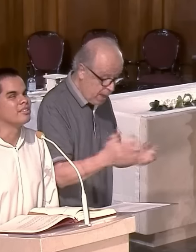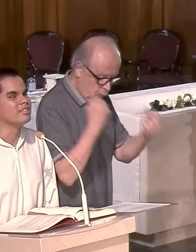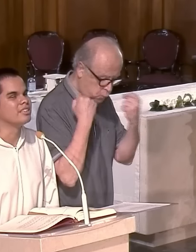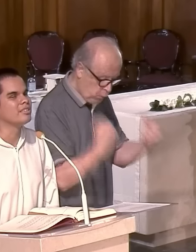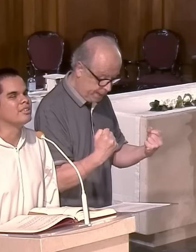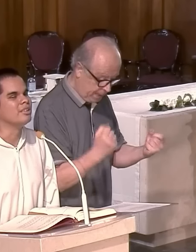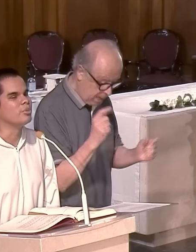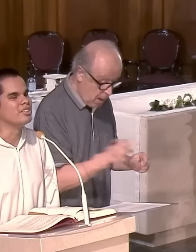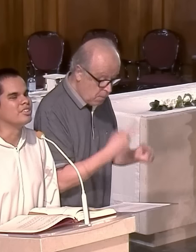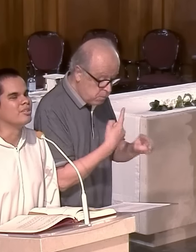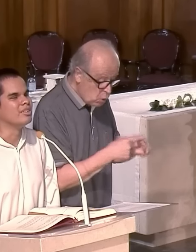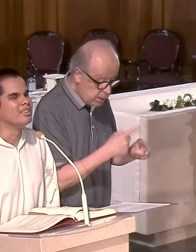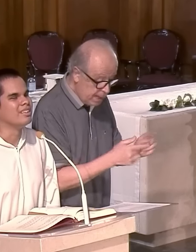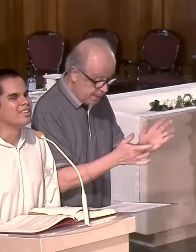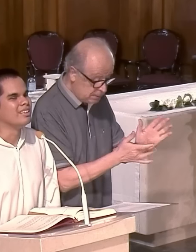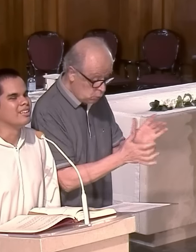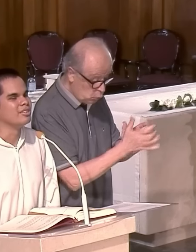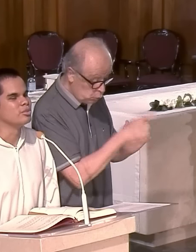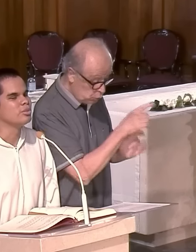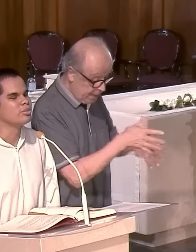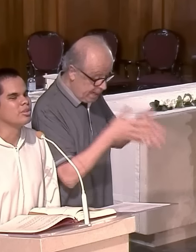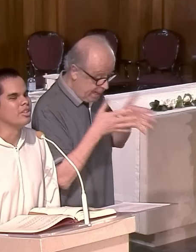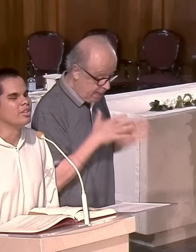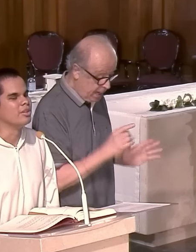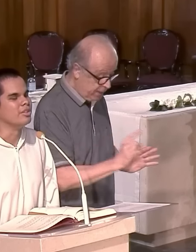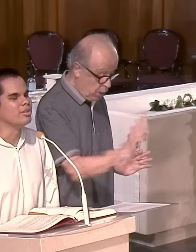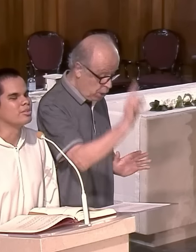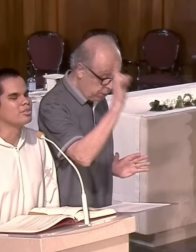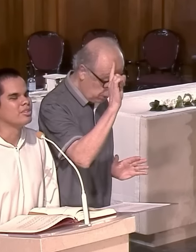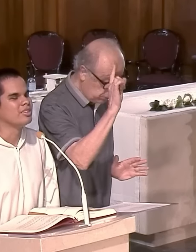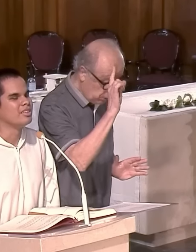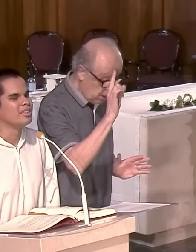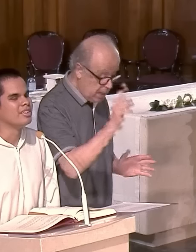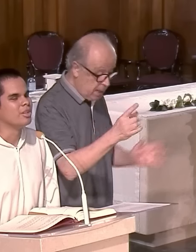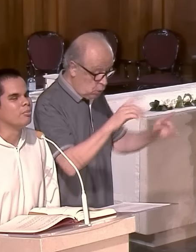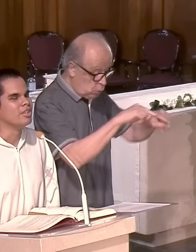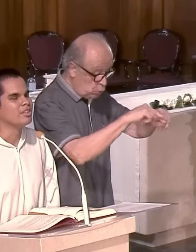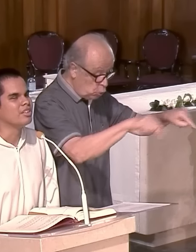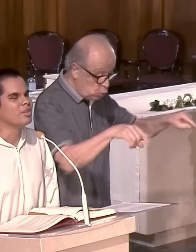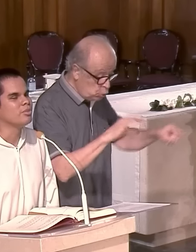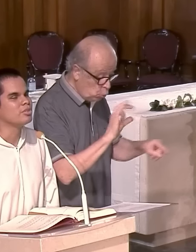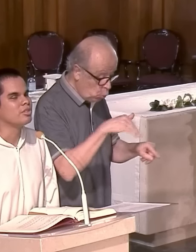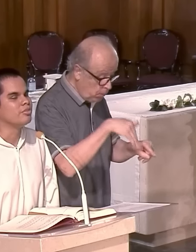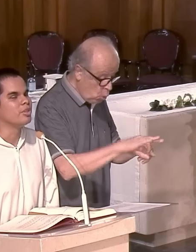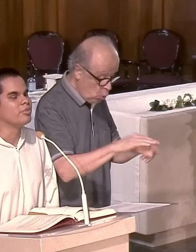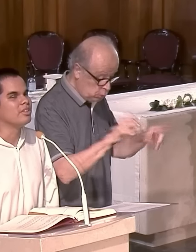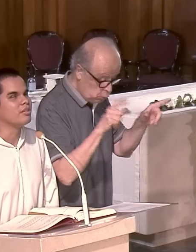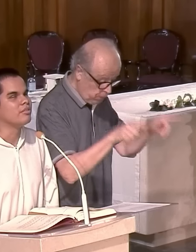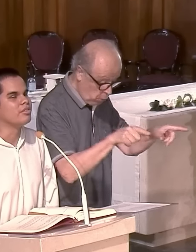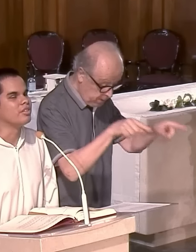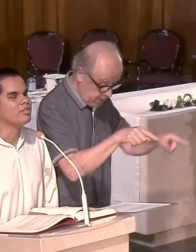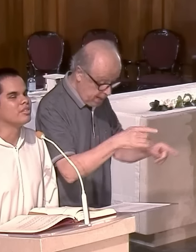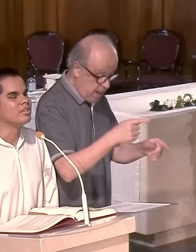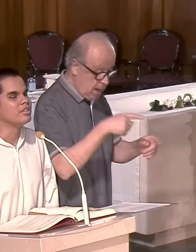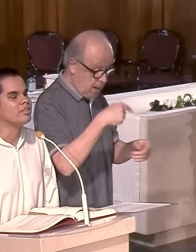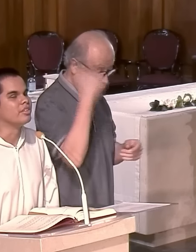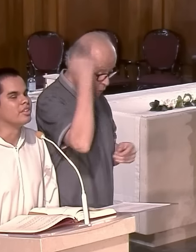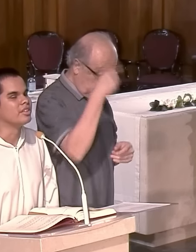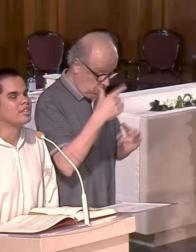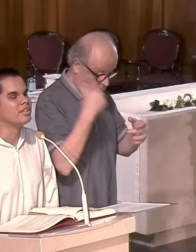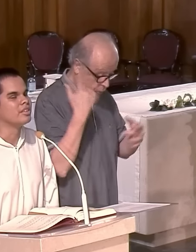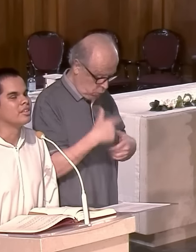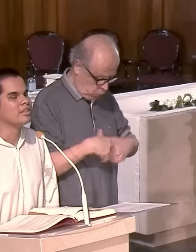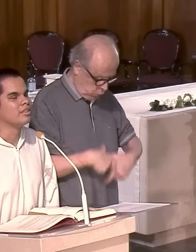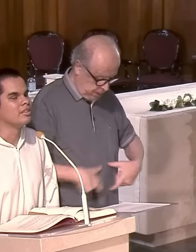que ha atravesado por el cielo, Jesús, Hijo de Dios, mantengamos firme la confesión de fe.